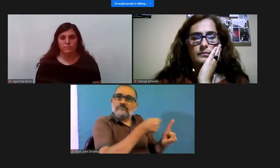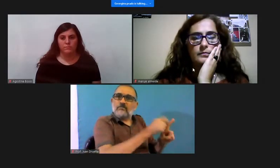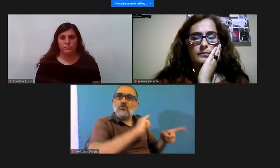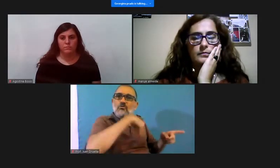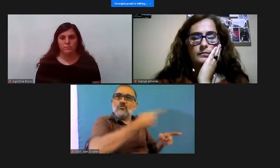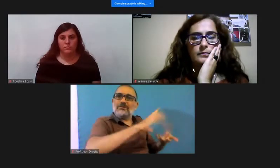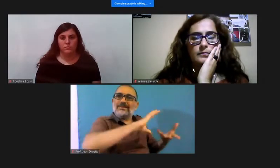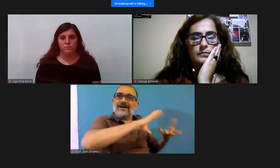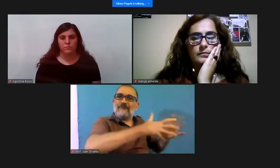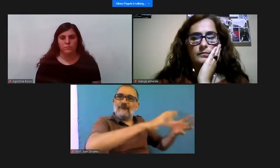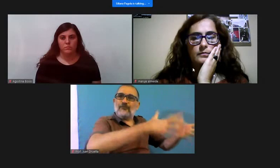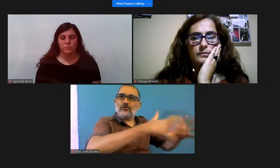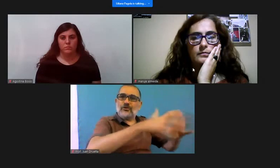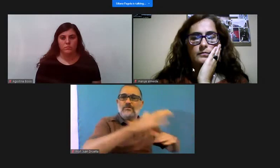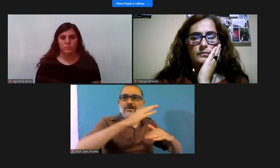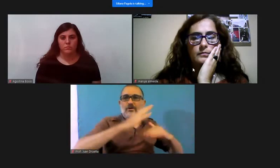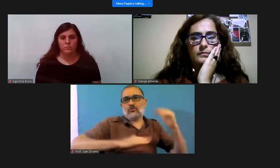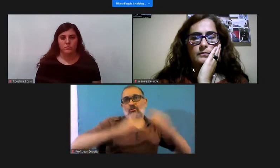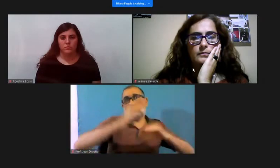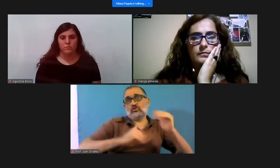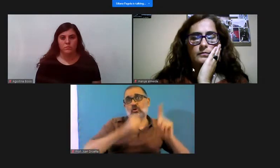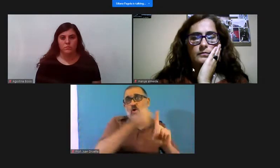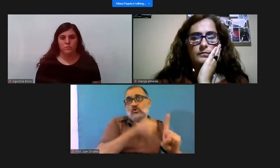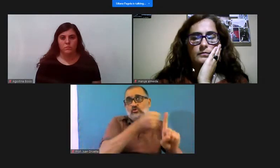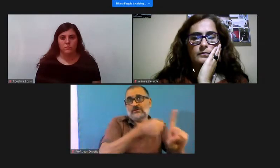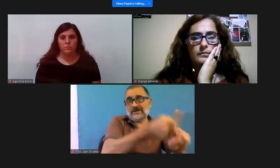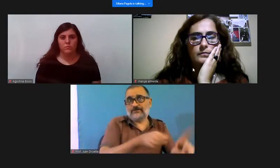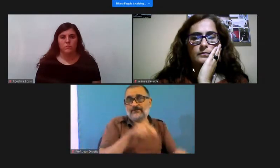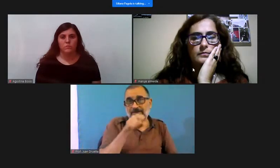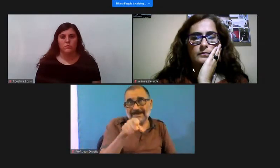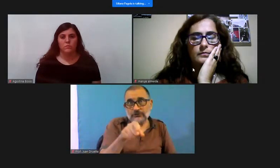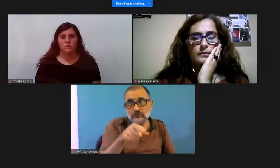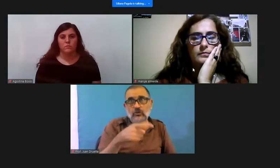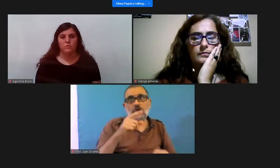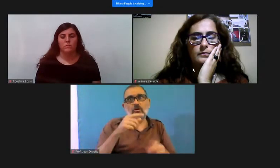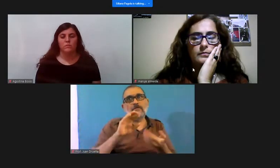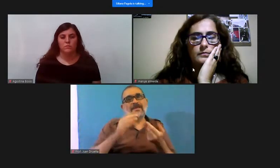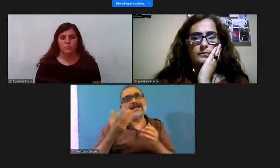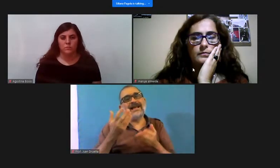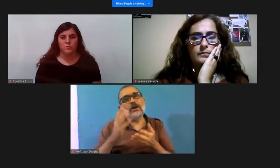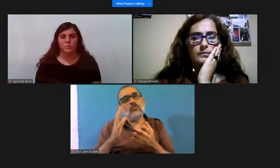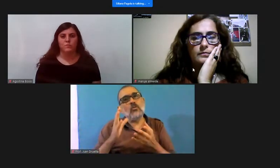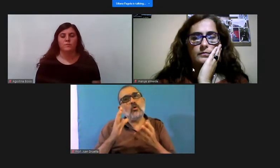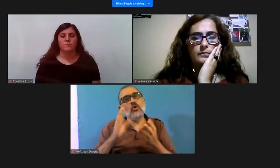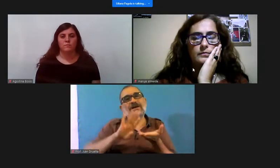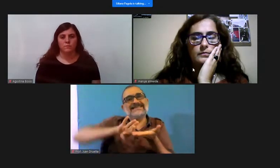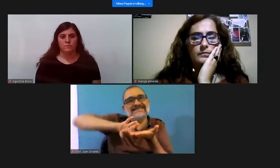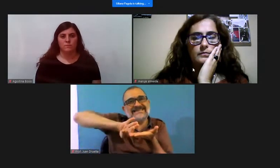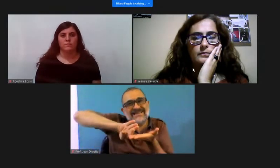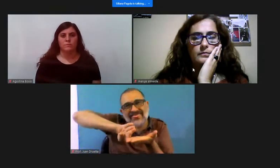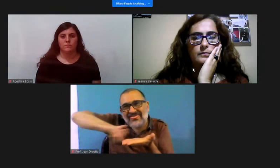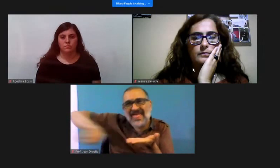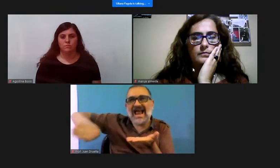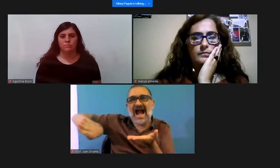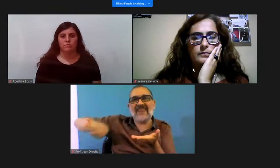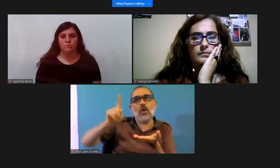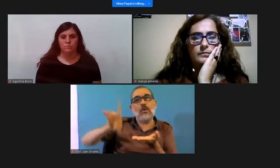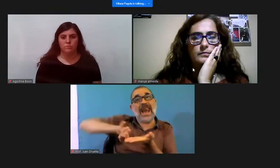contacto con mi territorio, ¿no? Vuelvo a tener contacto con estas personas de la comunidad con las que estamos luchando.